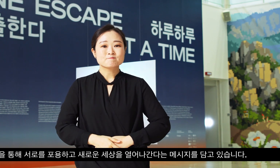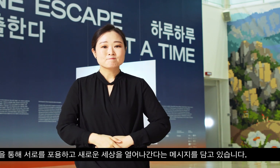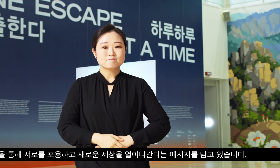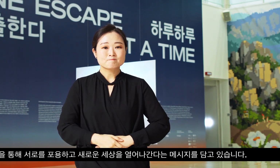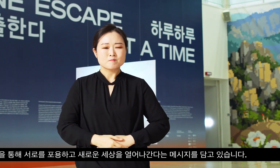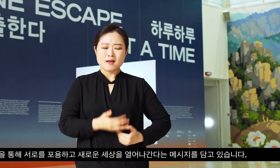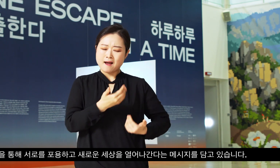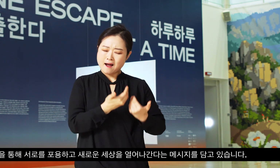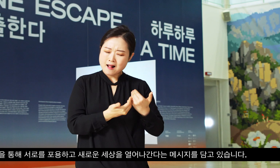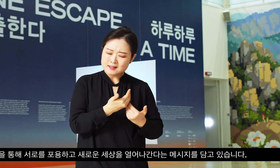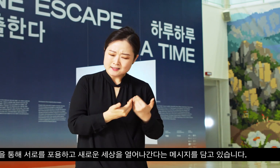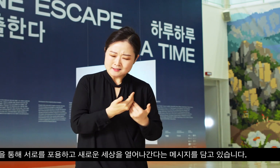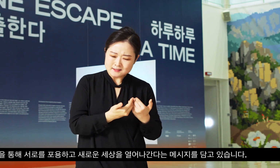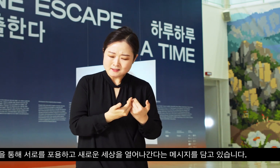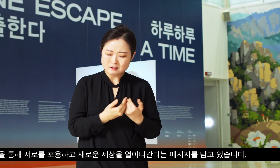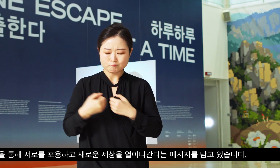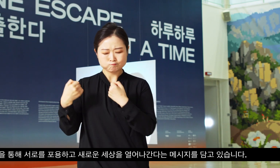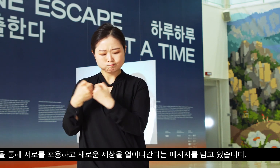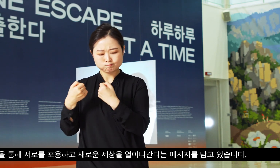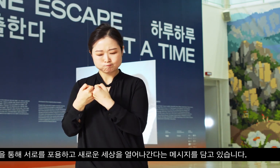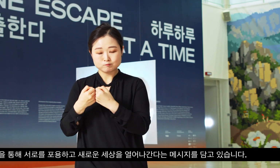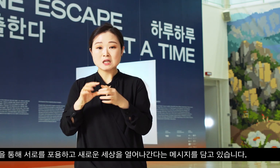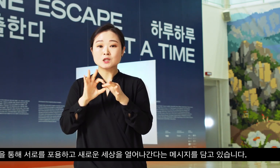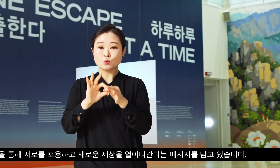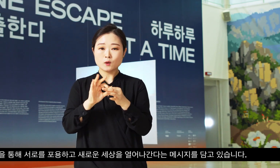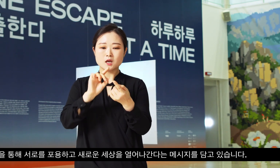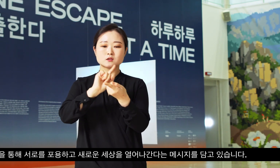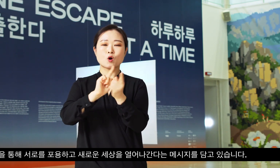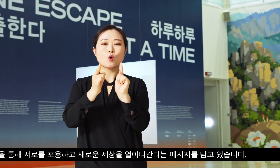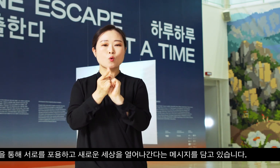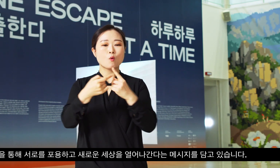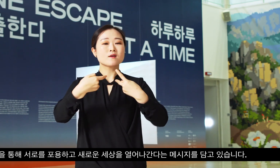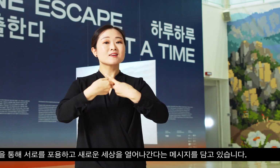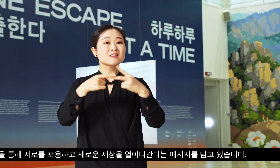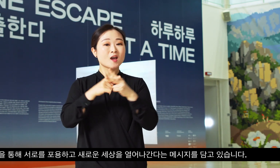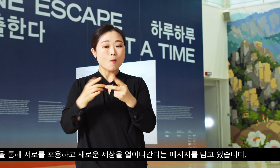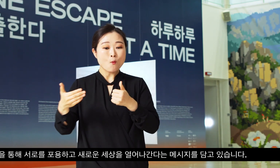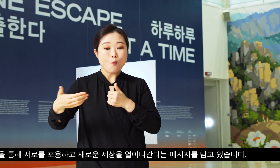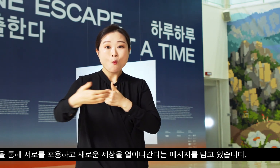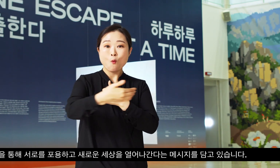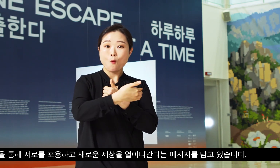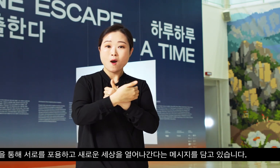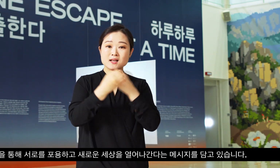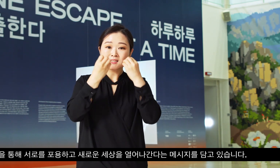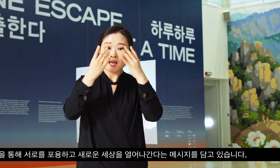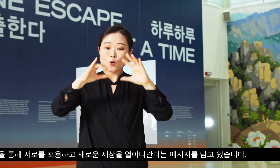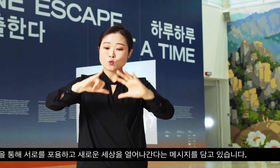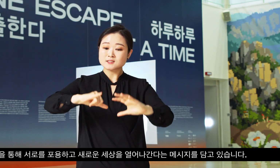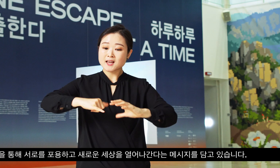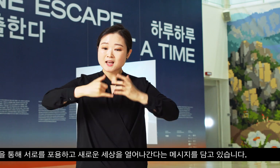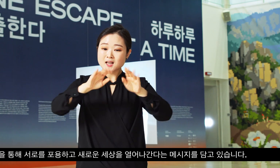갈등과 충돌을 통해 서로를 포용하고 새로운 세상을 열어나간다는 메시지를 담고